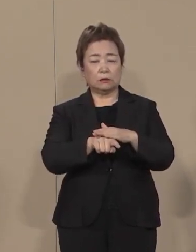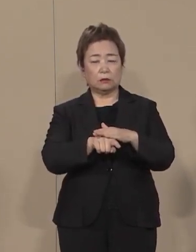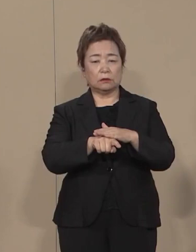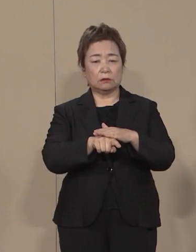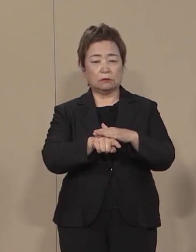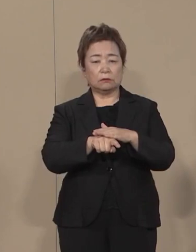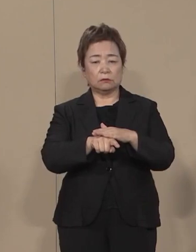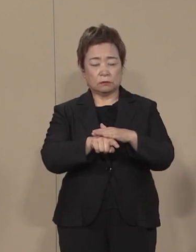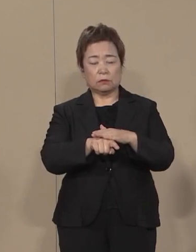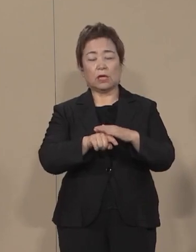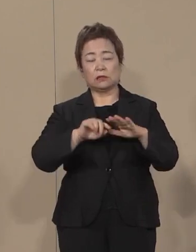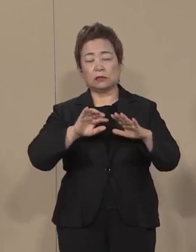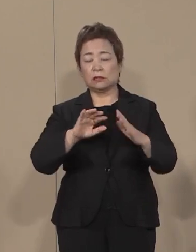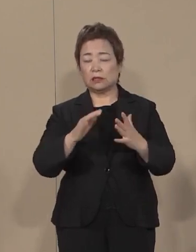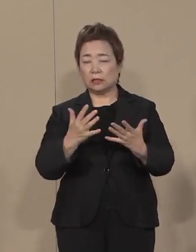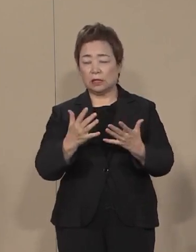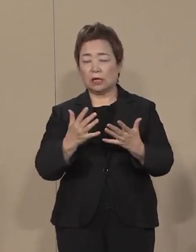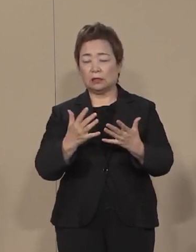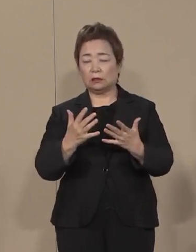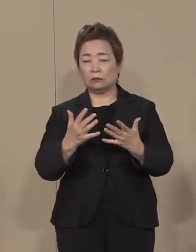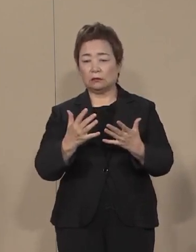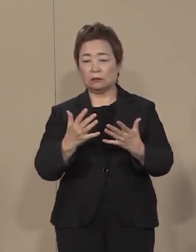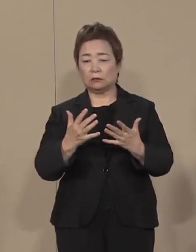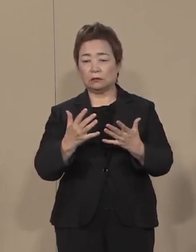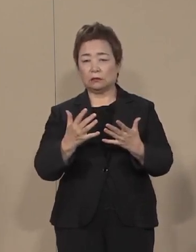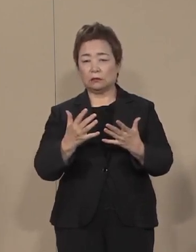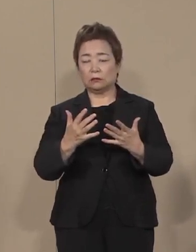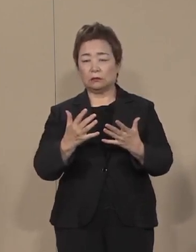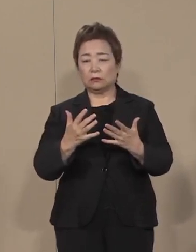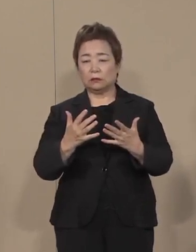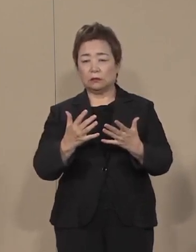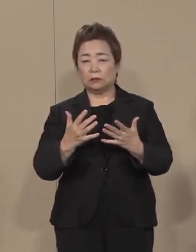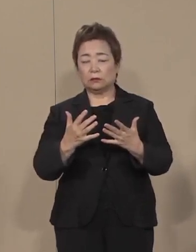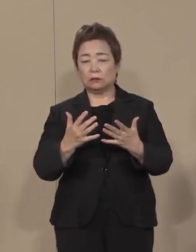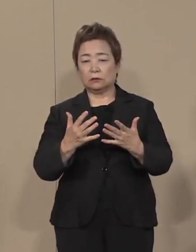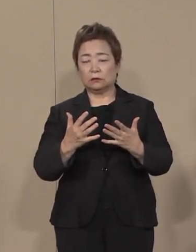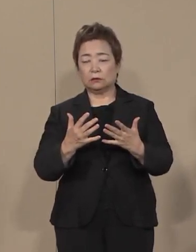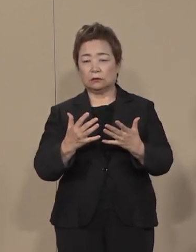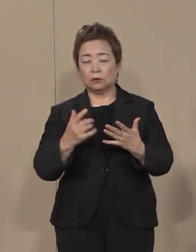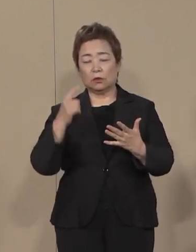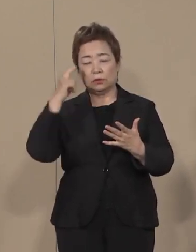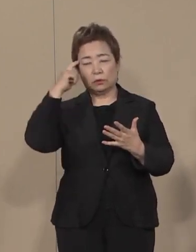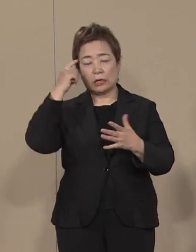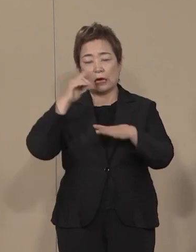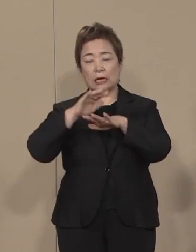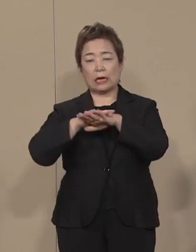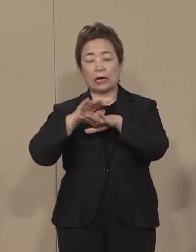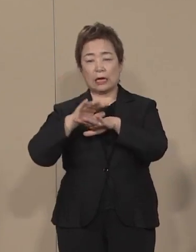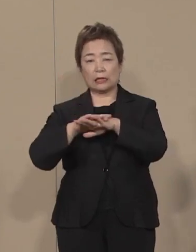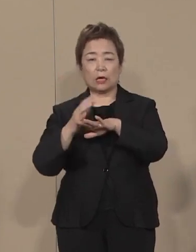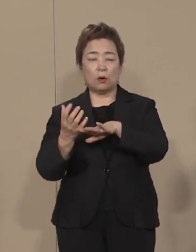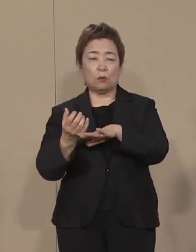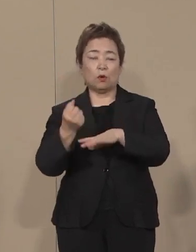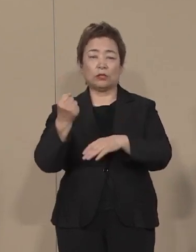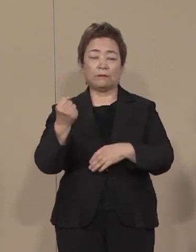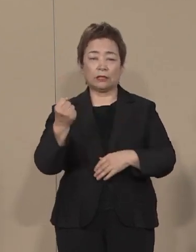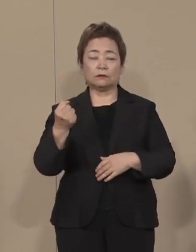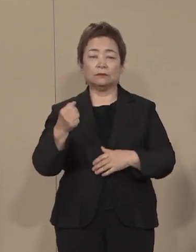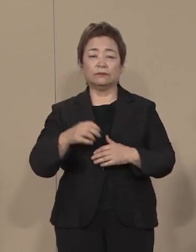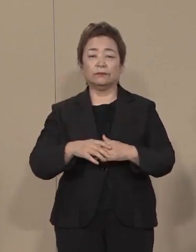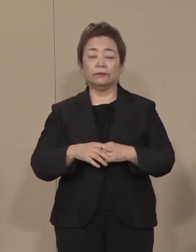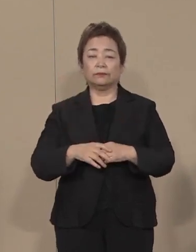日本を守らなければならないと言うそれが戦略的必然性が生まれたことにあり